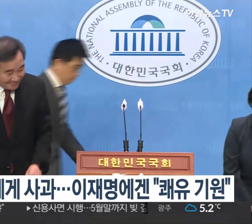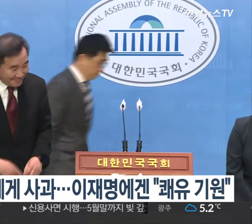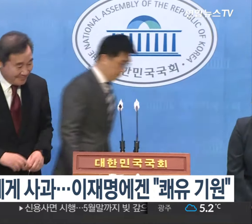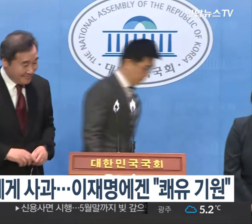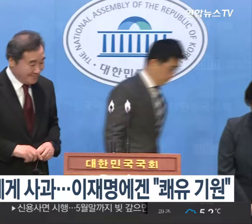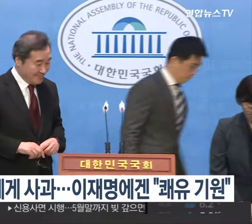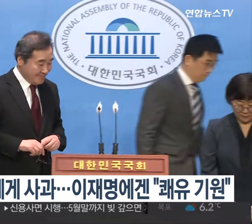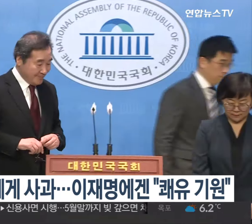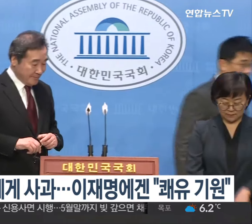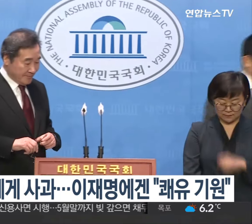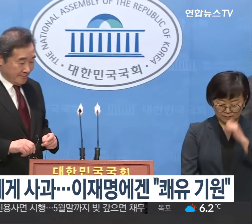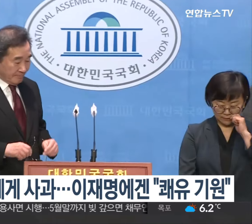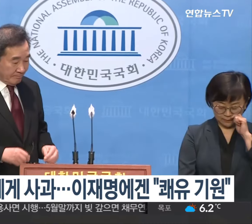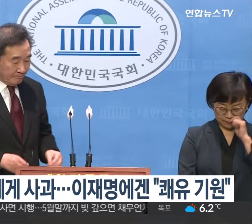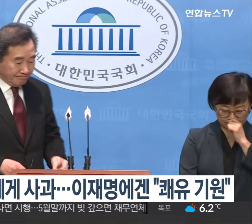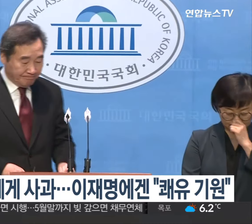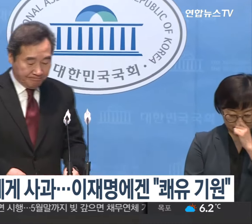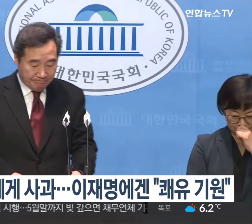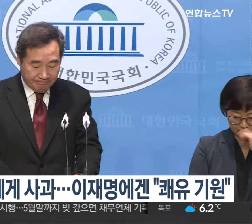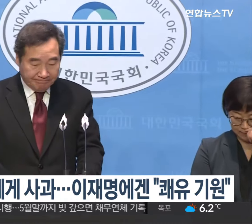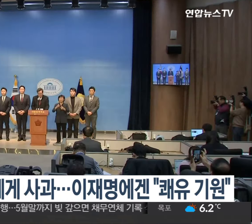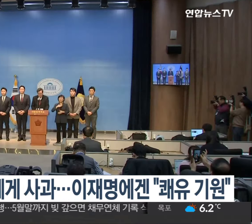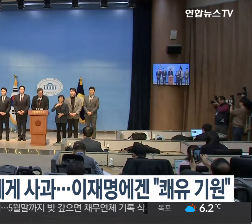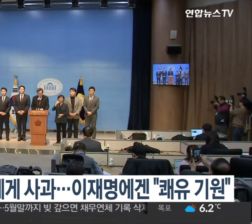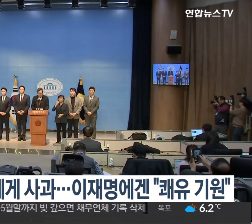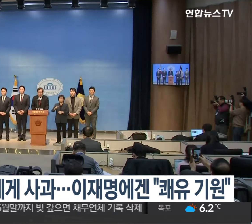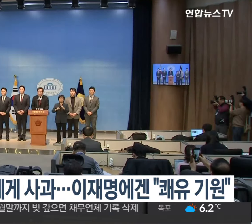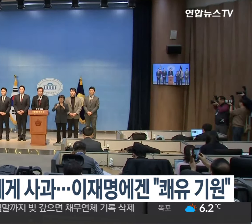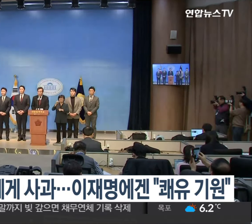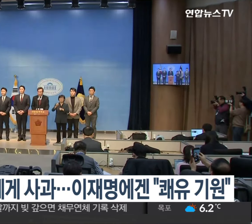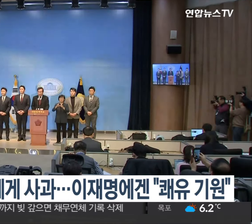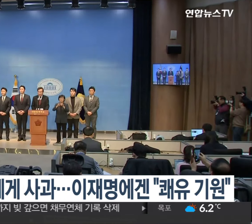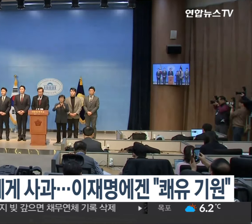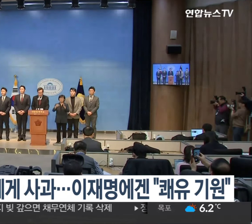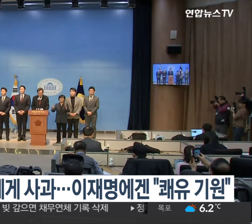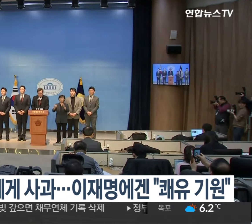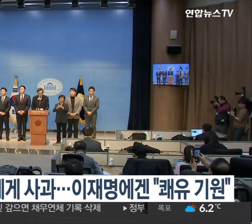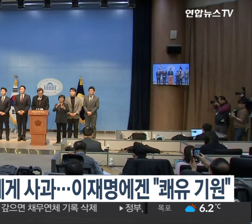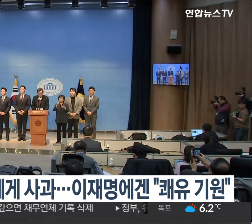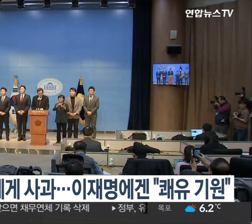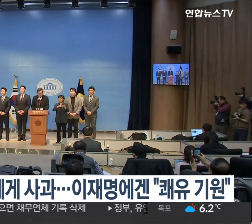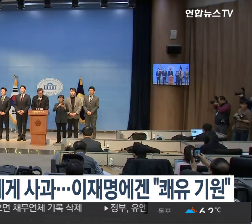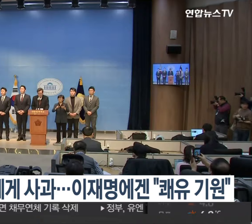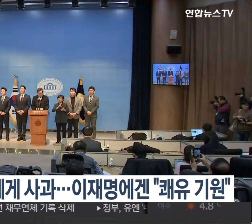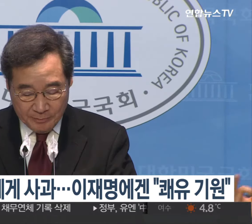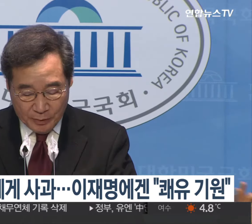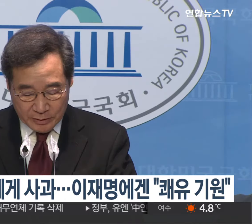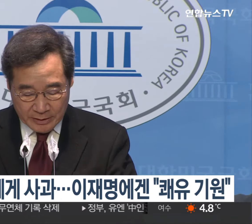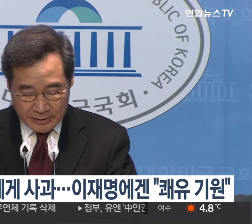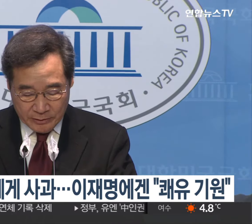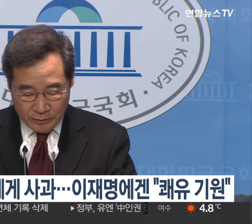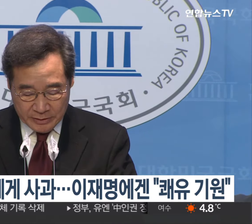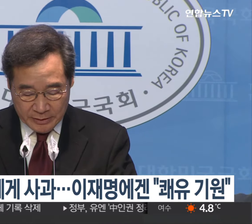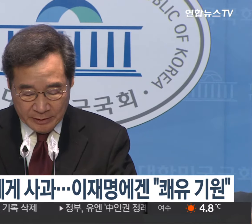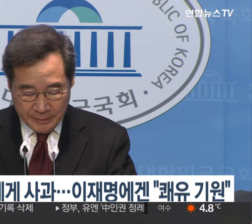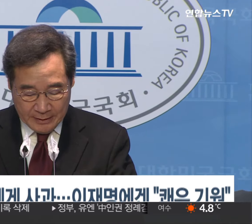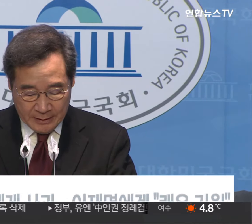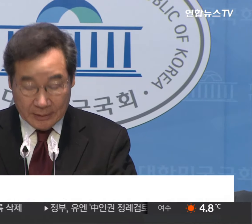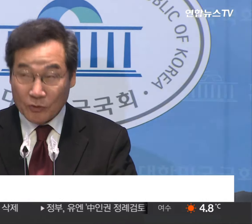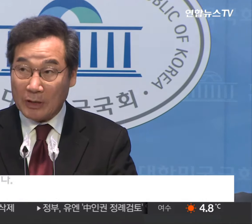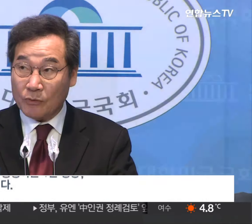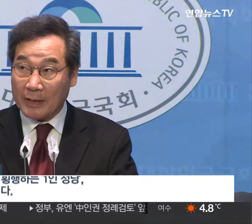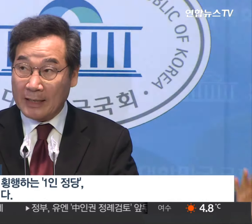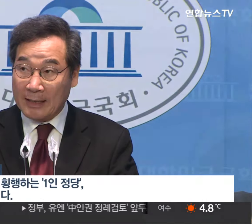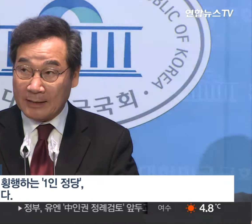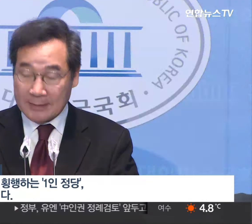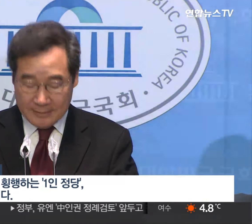쾌화 말을 남기고는 민주당을 떠날 수밖에 없다며 당원들에게 고개를 죽였습니다 폭력적이고 저급한